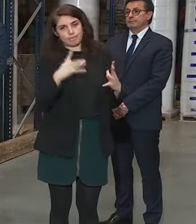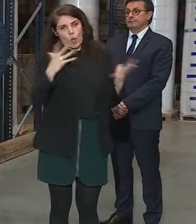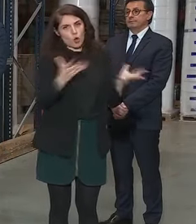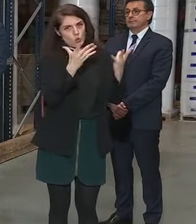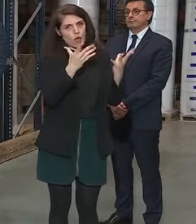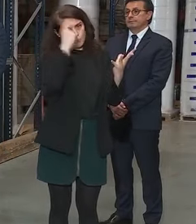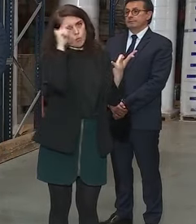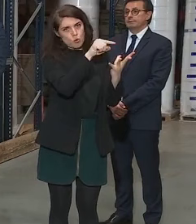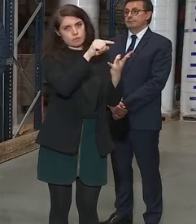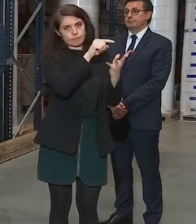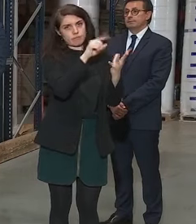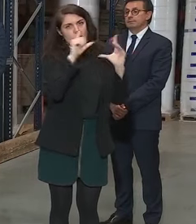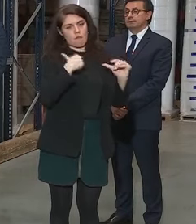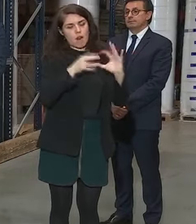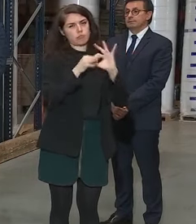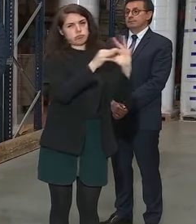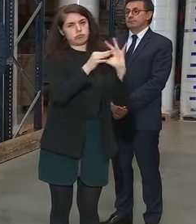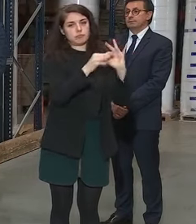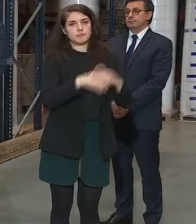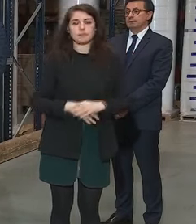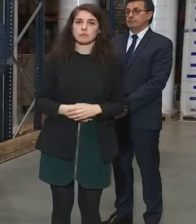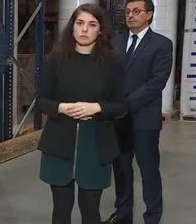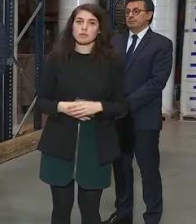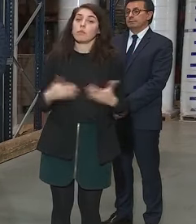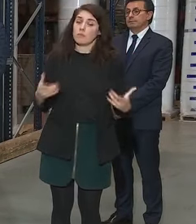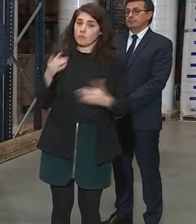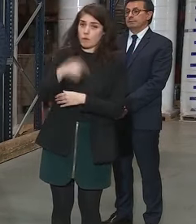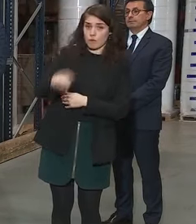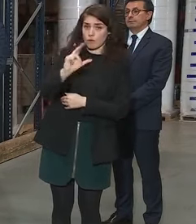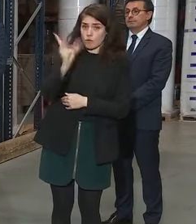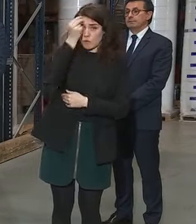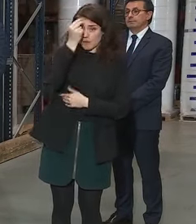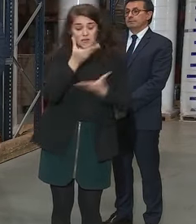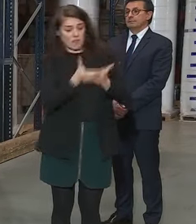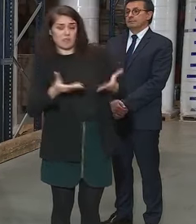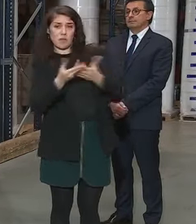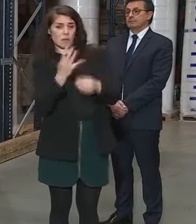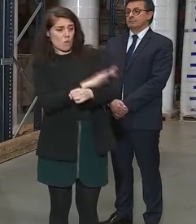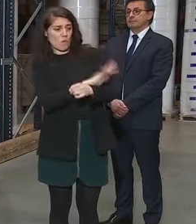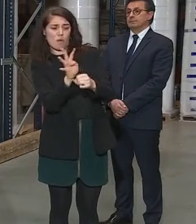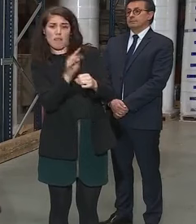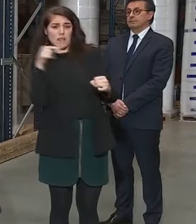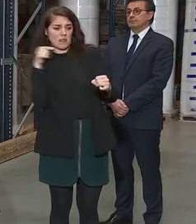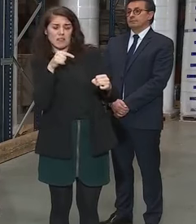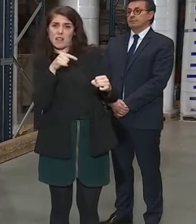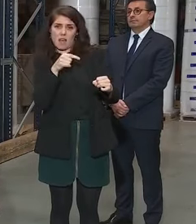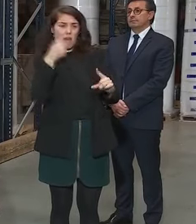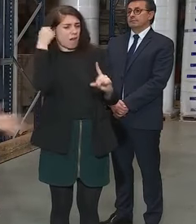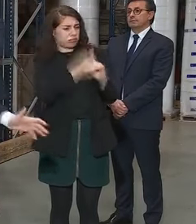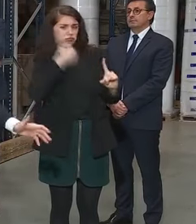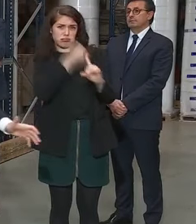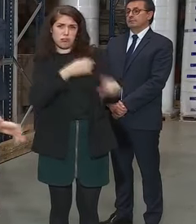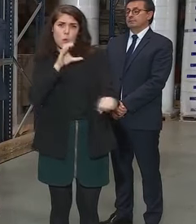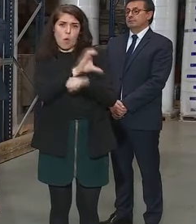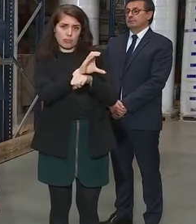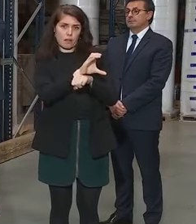Vous l'avez compris, pour mener ce combat contre le virus, dans un contexte où toutes